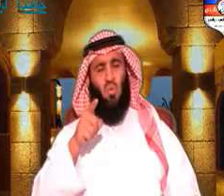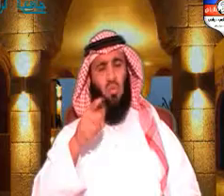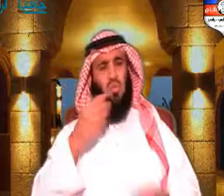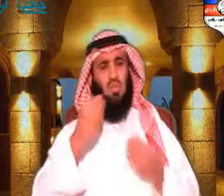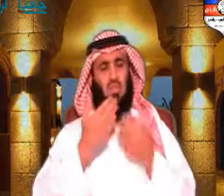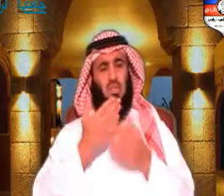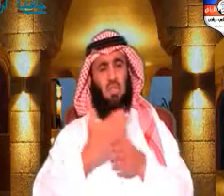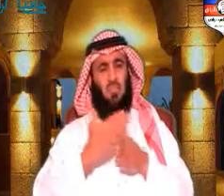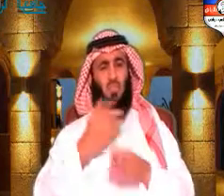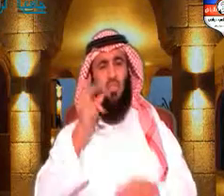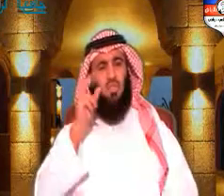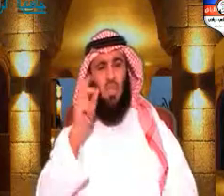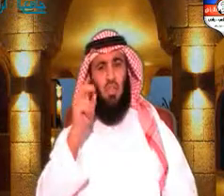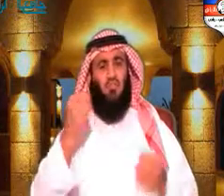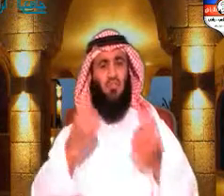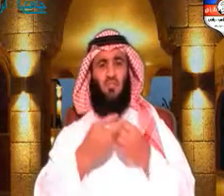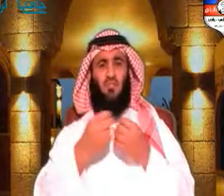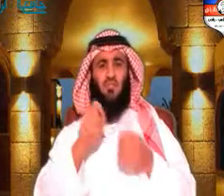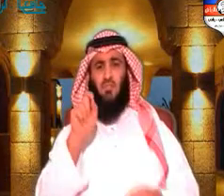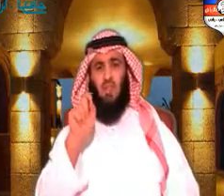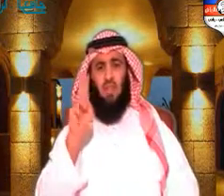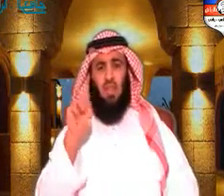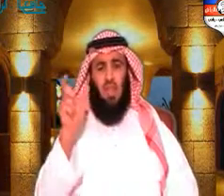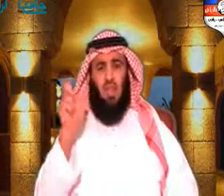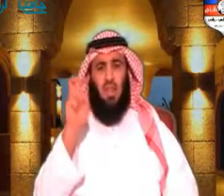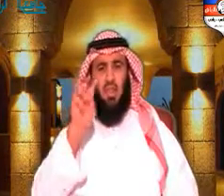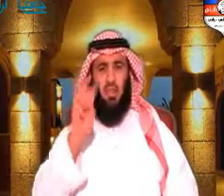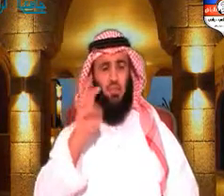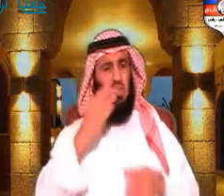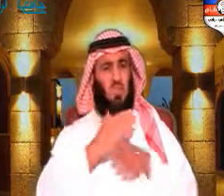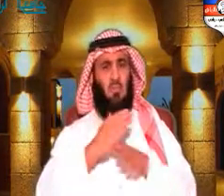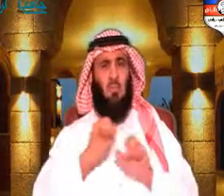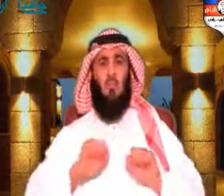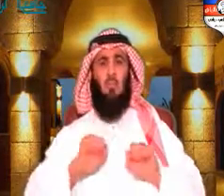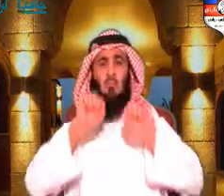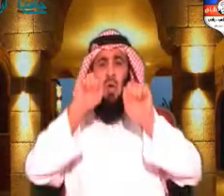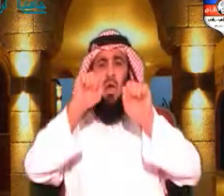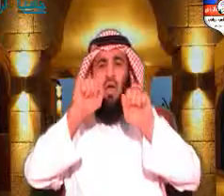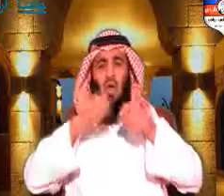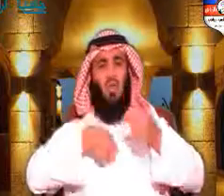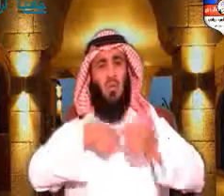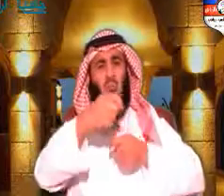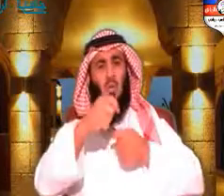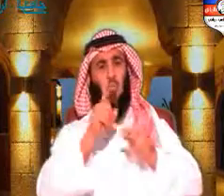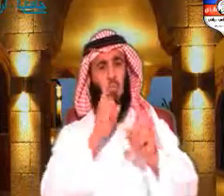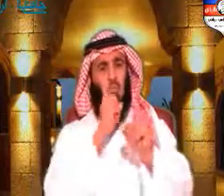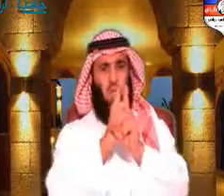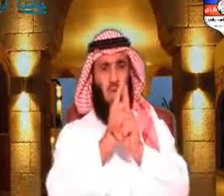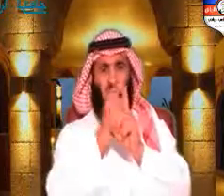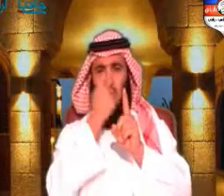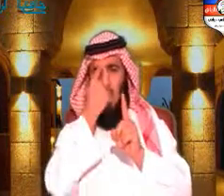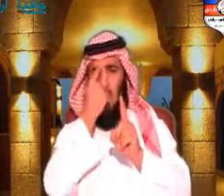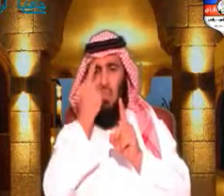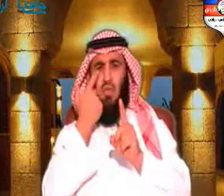خروج المرأة إلى الأسواق ودخولها في محلات الأقمشة ووقوفها أمام